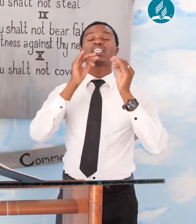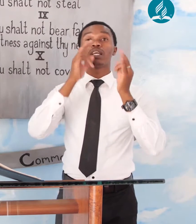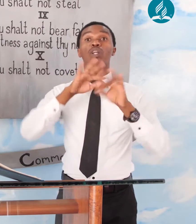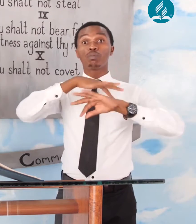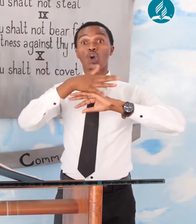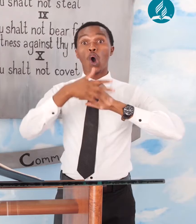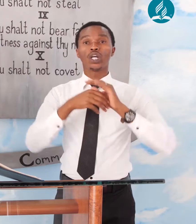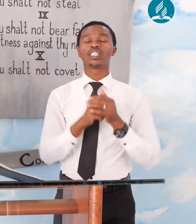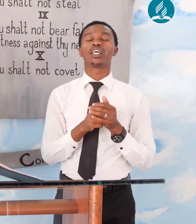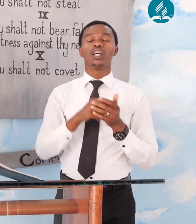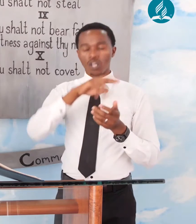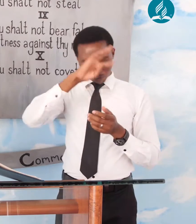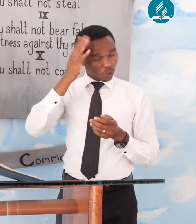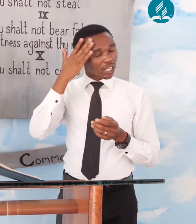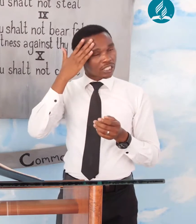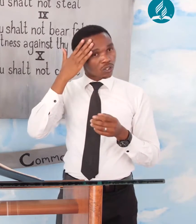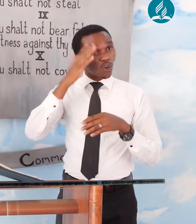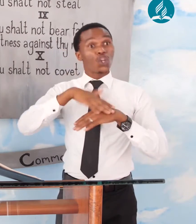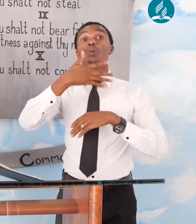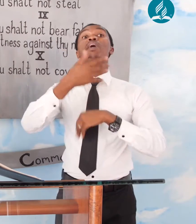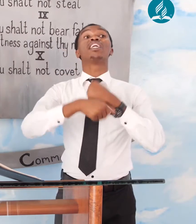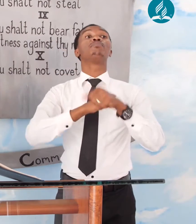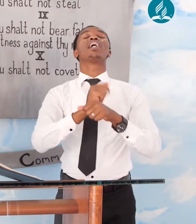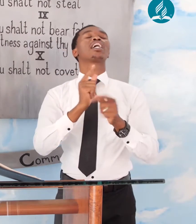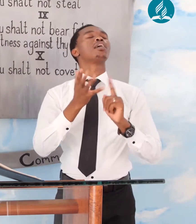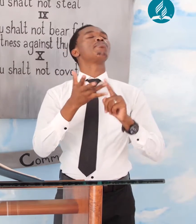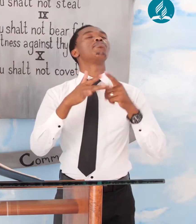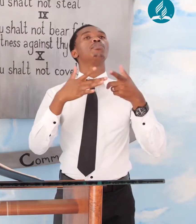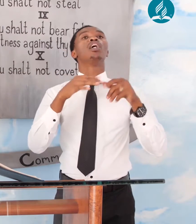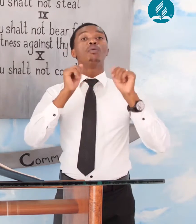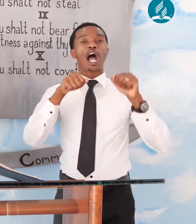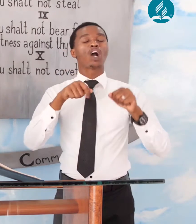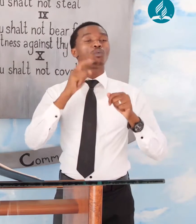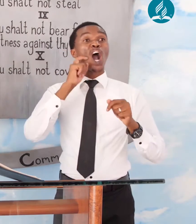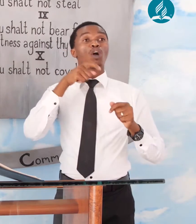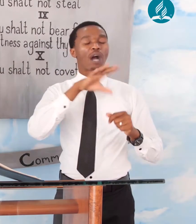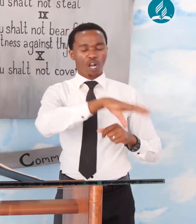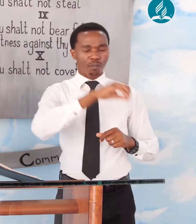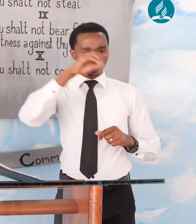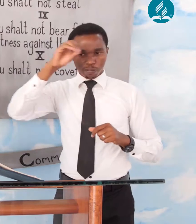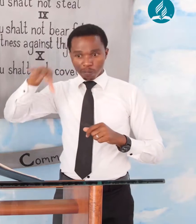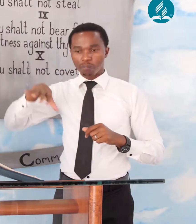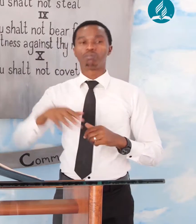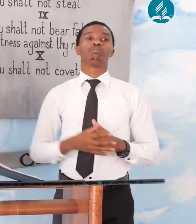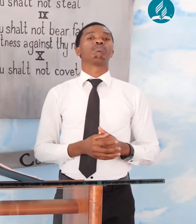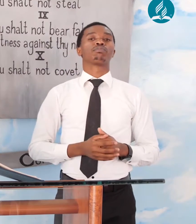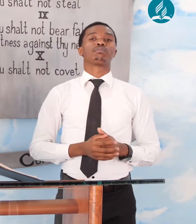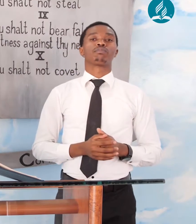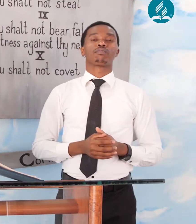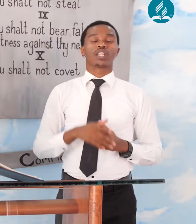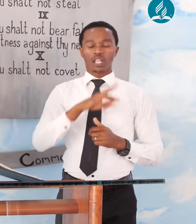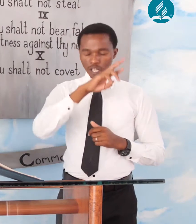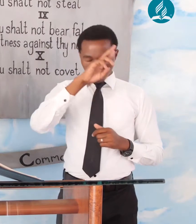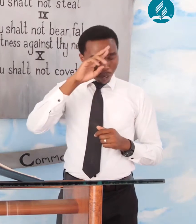inyuma y'igihe bazamutwara ntabwo yari azi igihe wenda bazamujyana yumva ko igihe cyose bashobora kumutwara rero